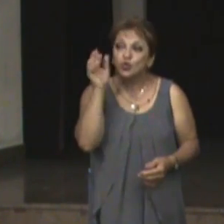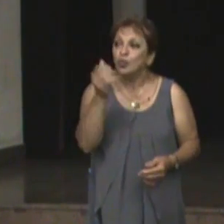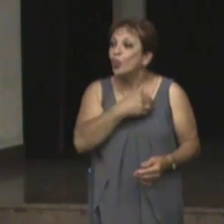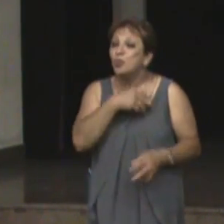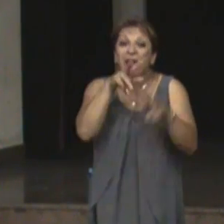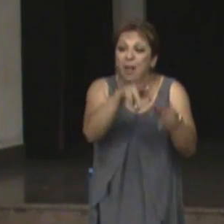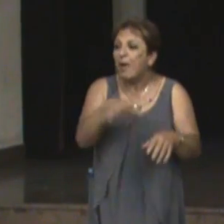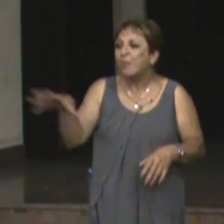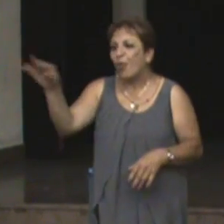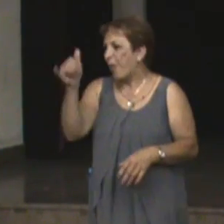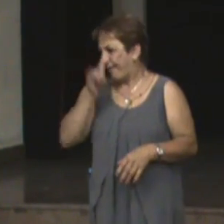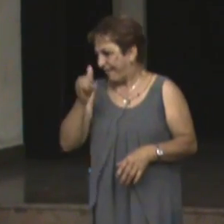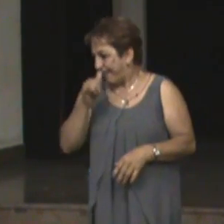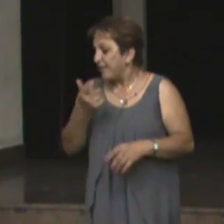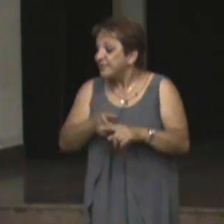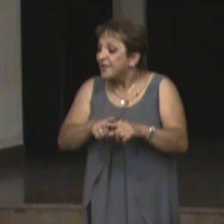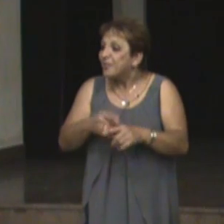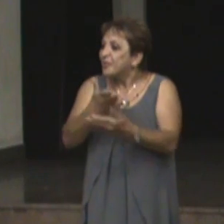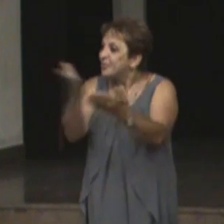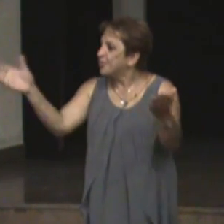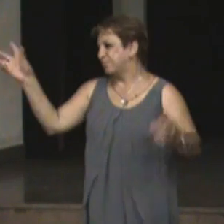տեսածները, բայց չլսեցին։